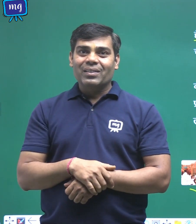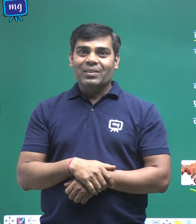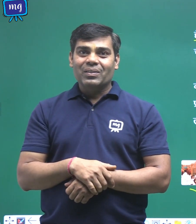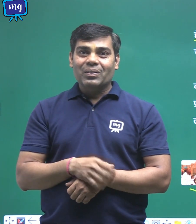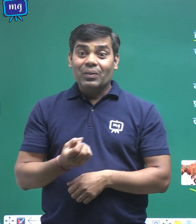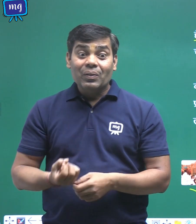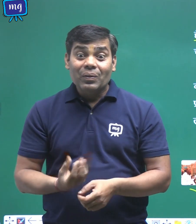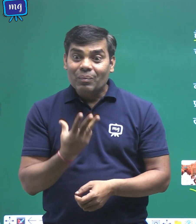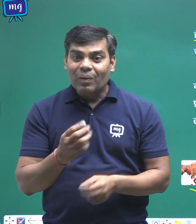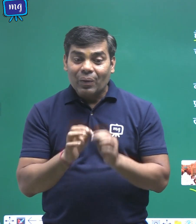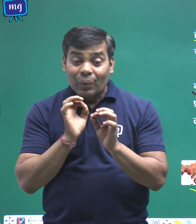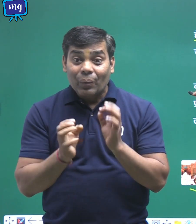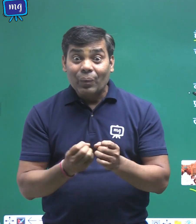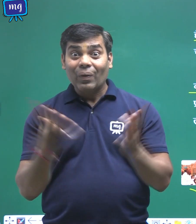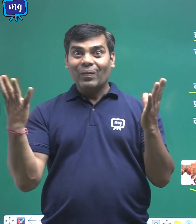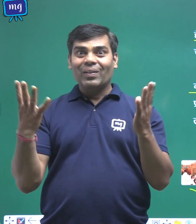दिवाली के